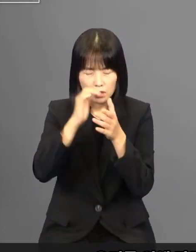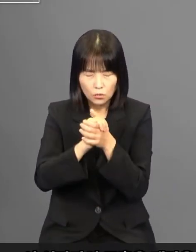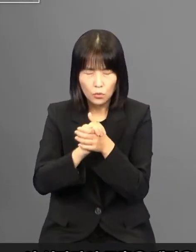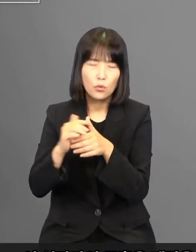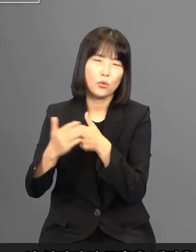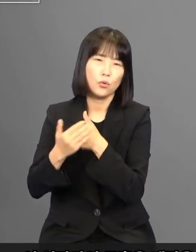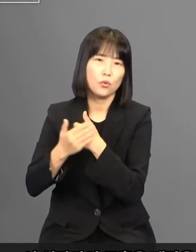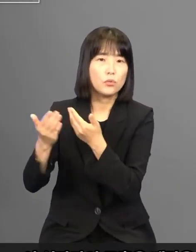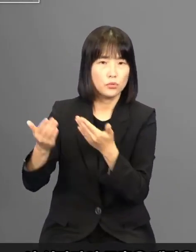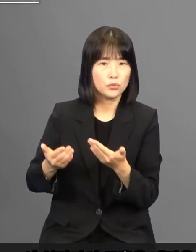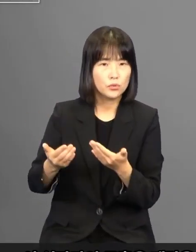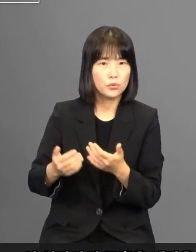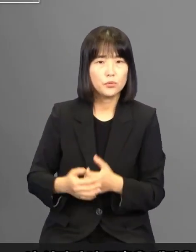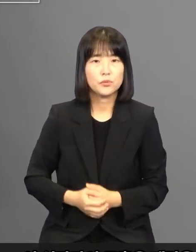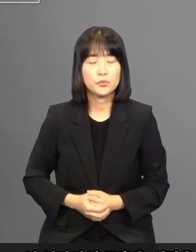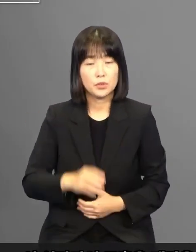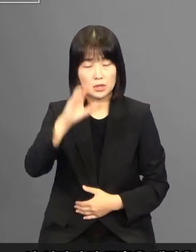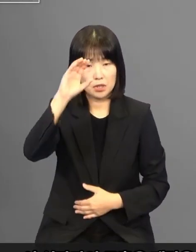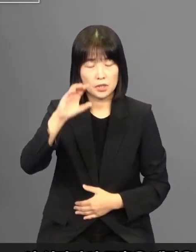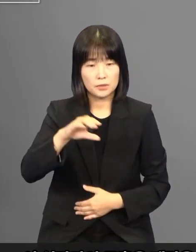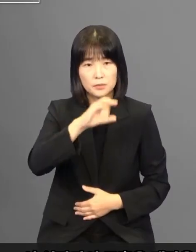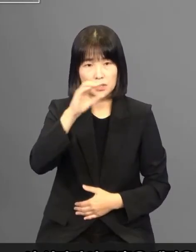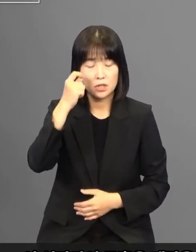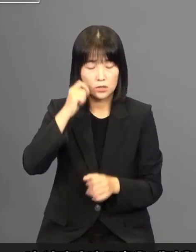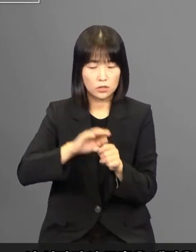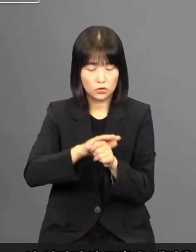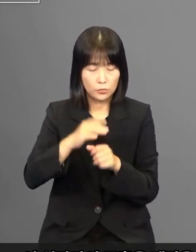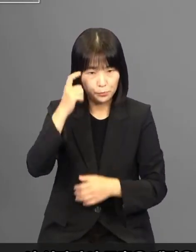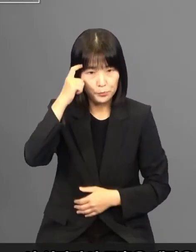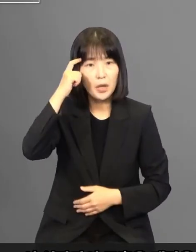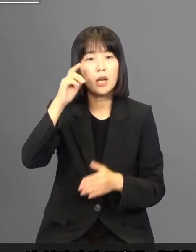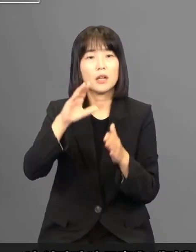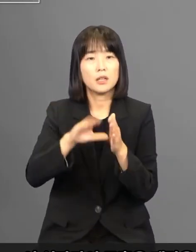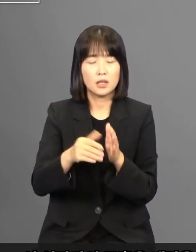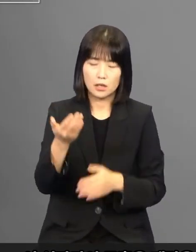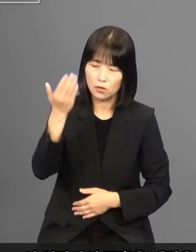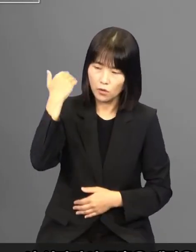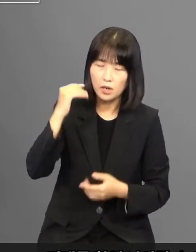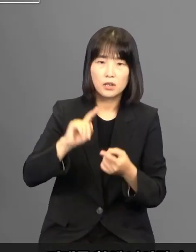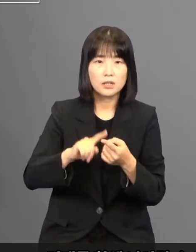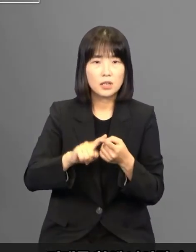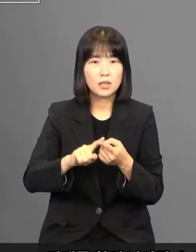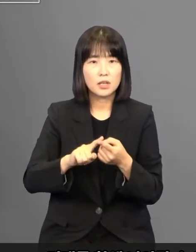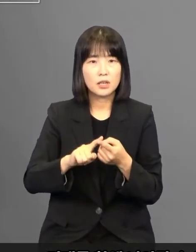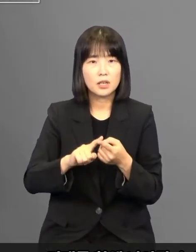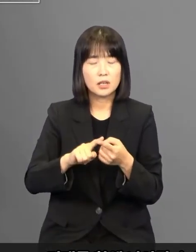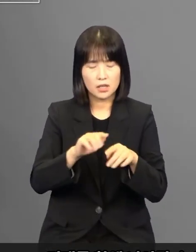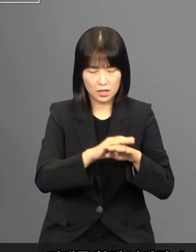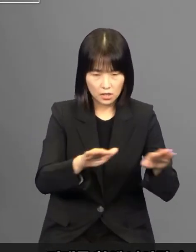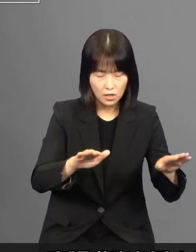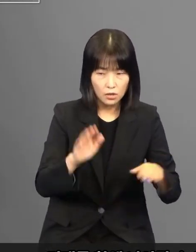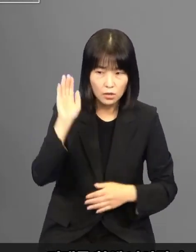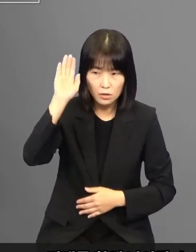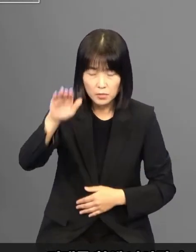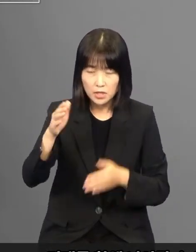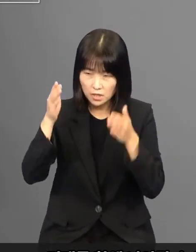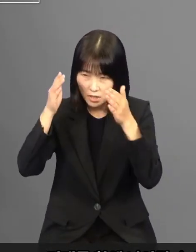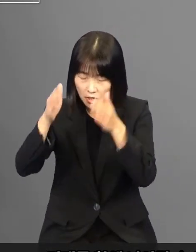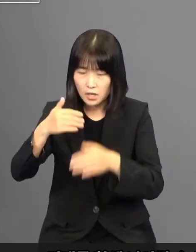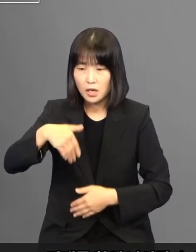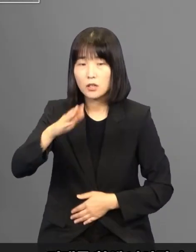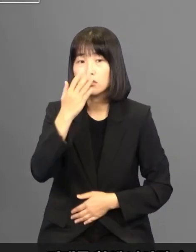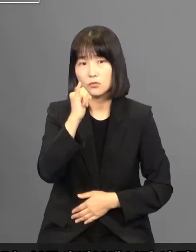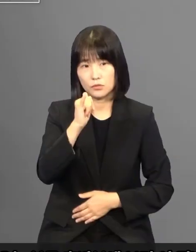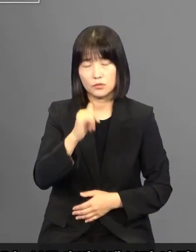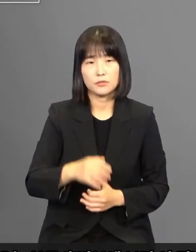거예요. 이 십자가의 긍휼을 깨달을 때에 비로소 우리가 과거를 청산하고 미래를 향해 나아갈 수 있는 발판이